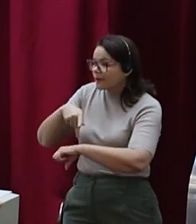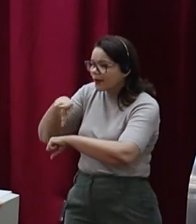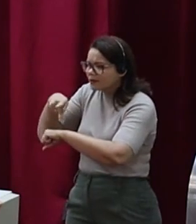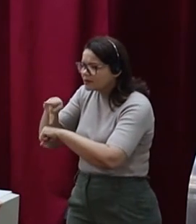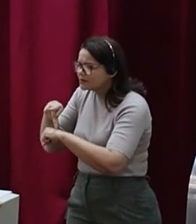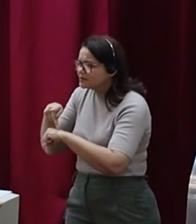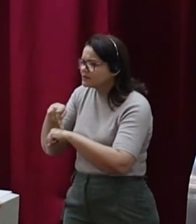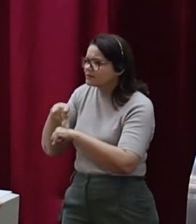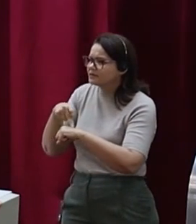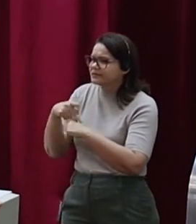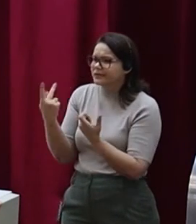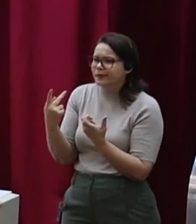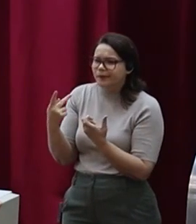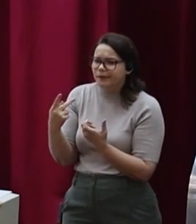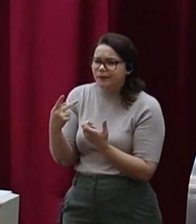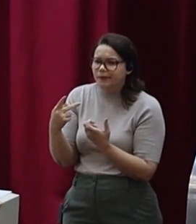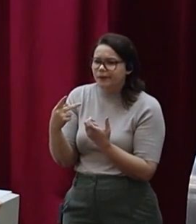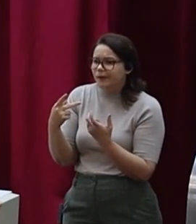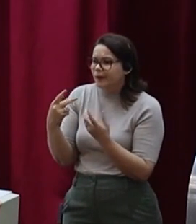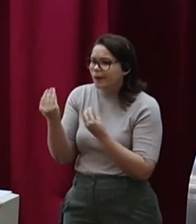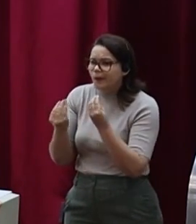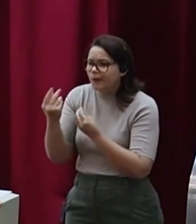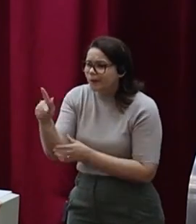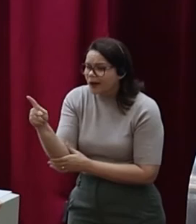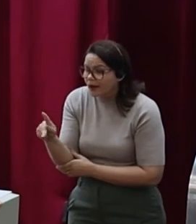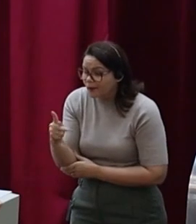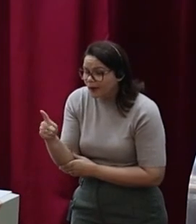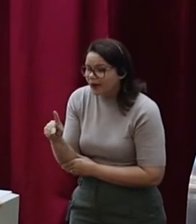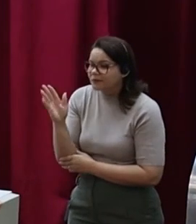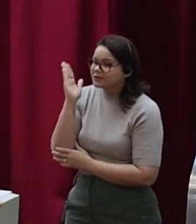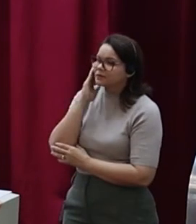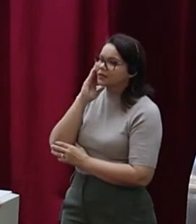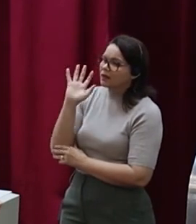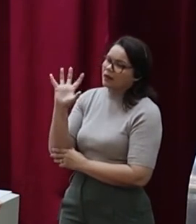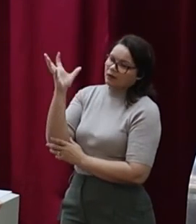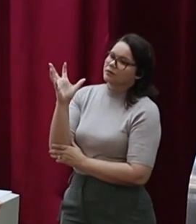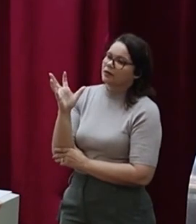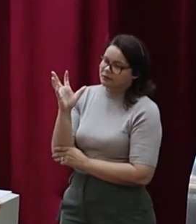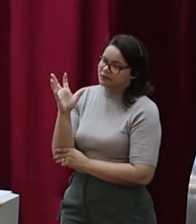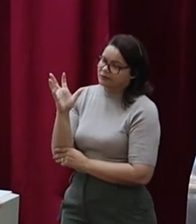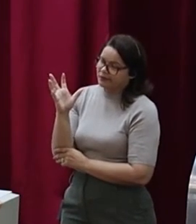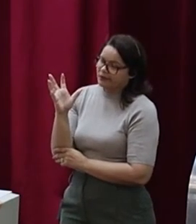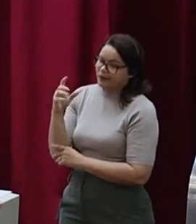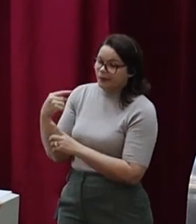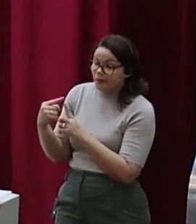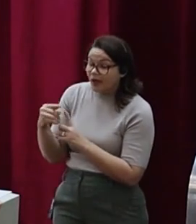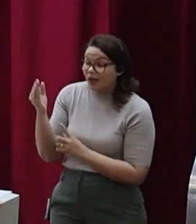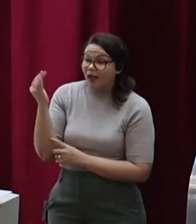que entender. Y para nosotros es importante la función del Estado,